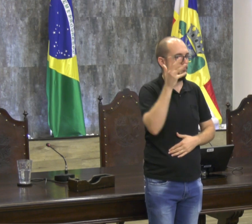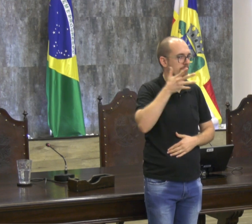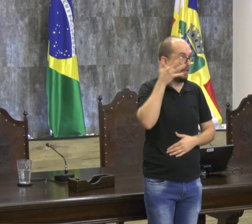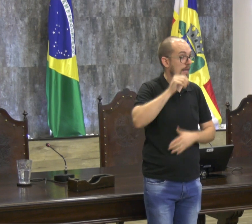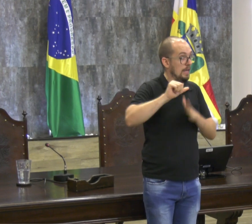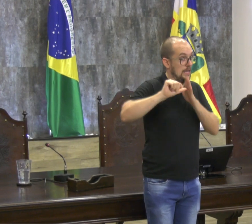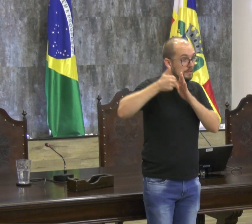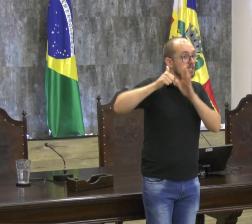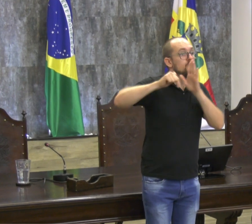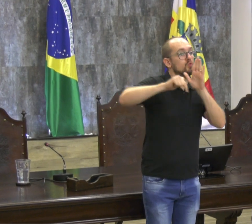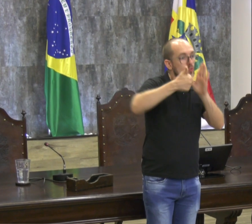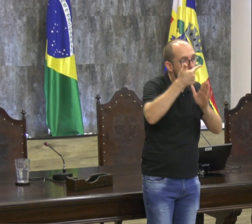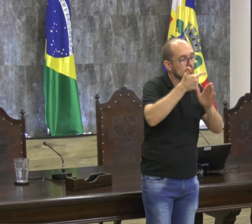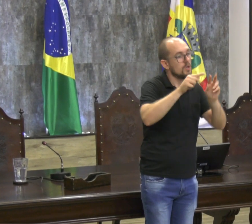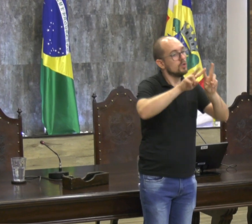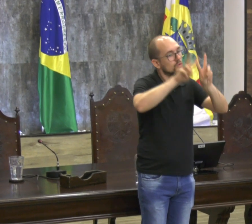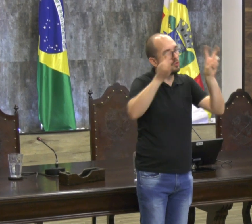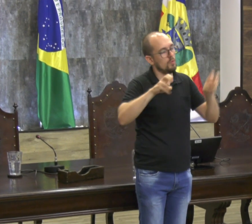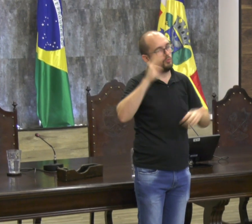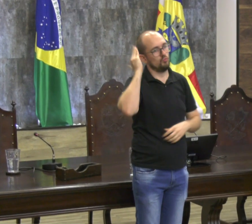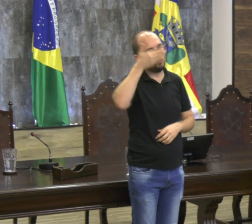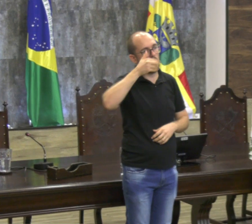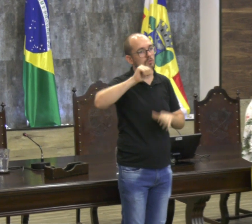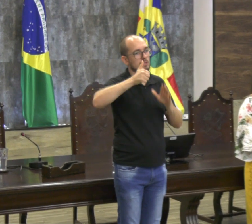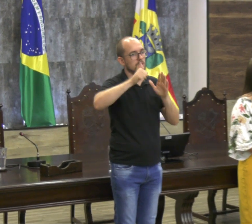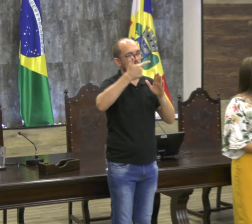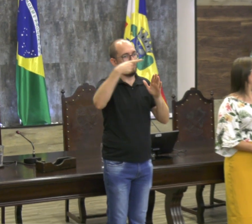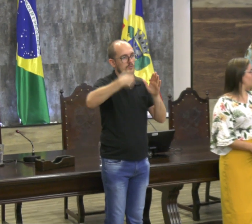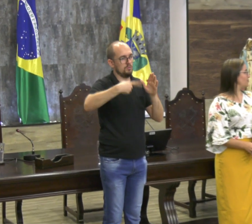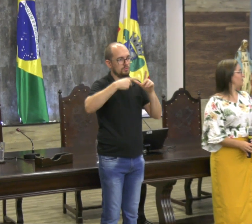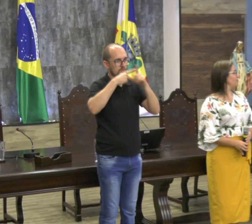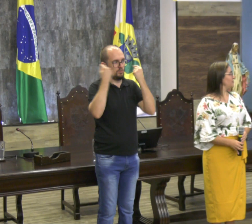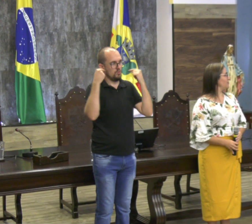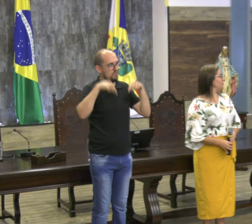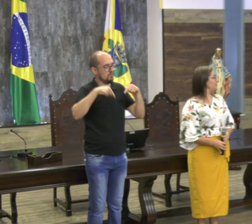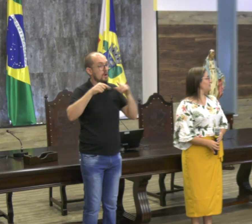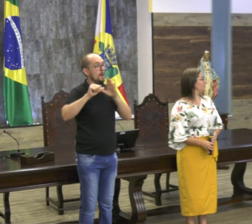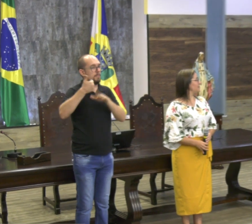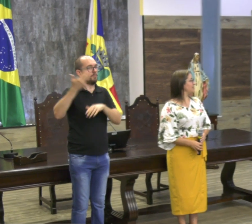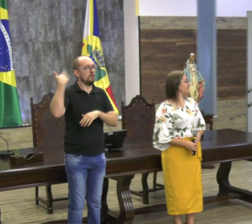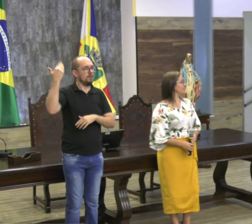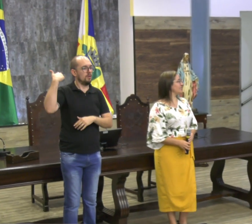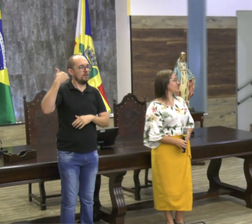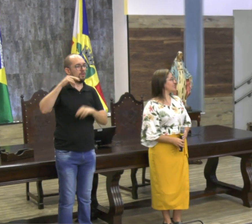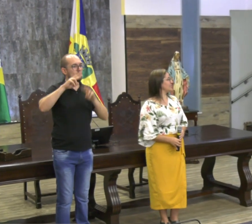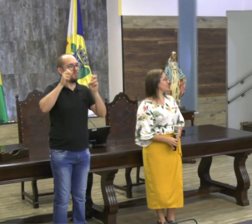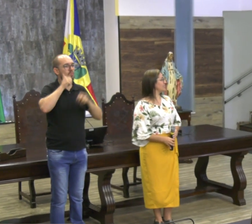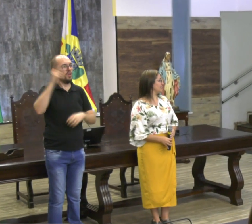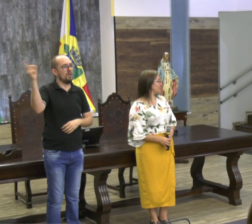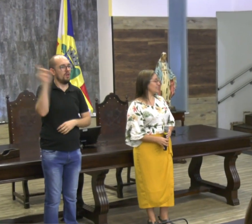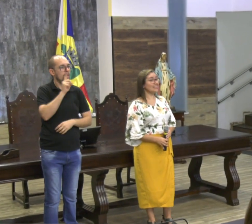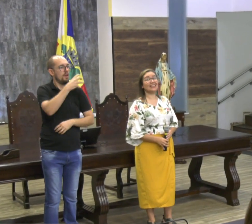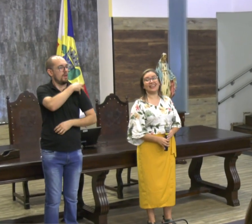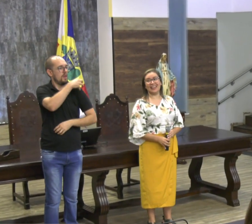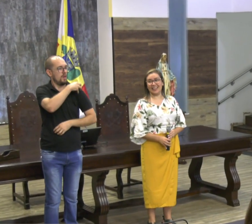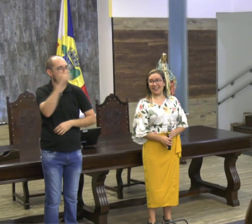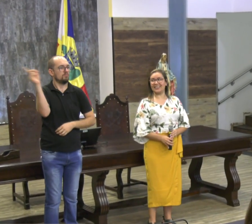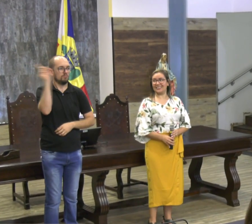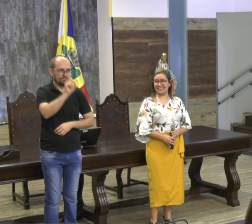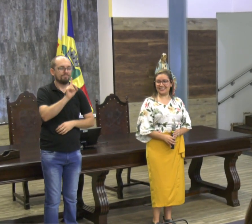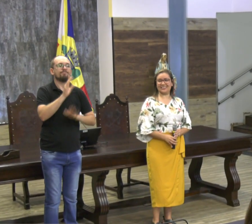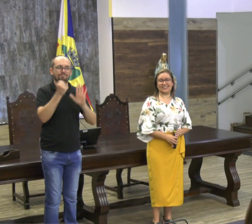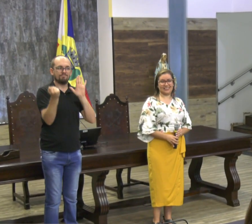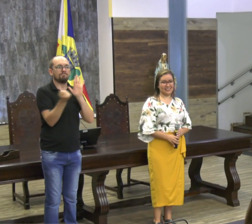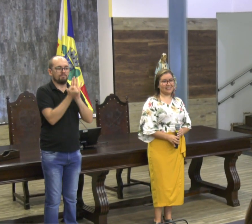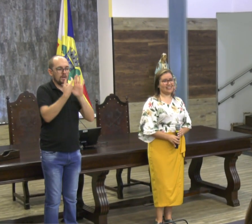segunda palestra que a gente tem sobre o tema surdo-cegueira aqui no município. A primeira foi por meio da surdocega Lara Gontijo, já foi um marco para